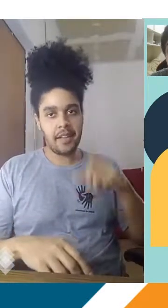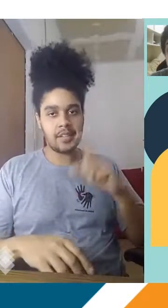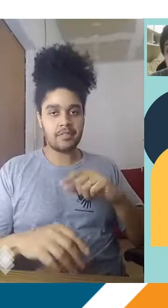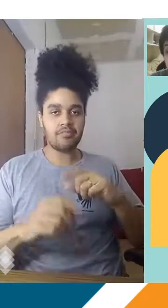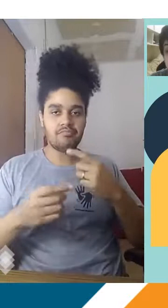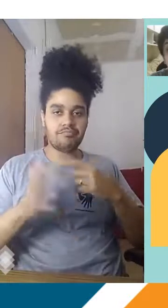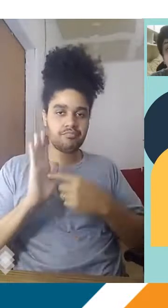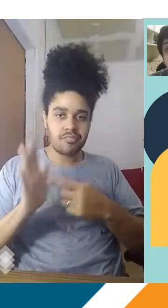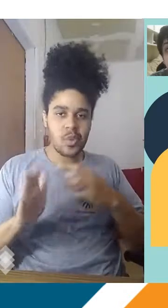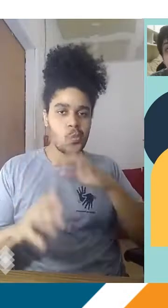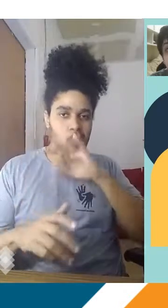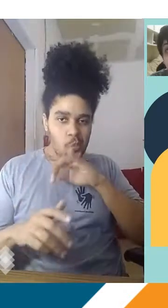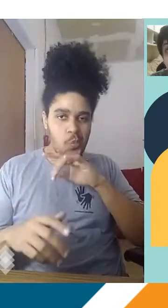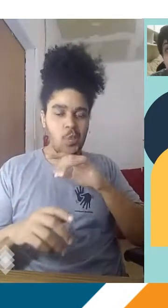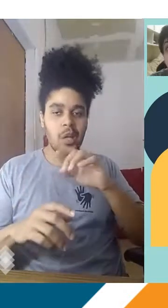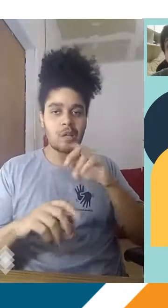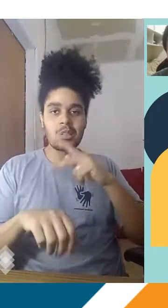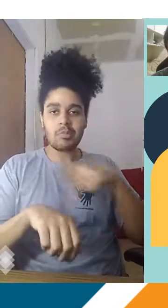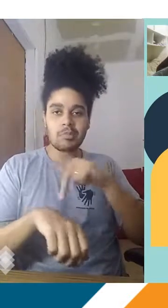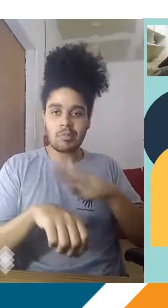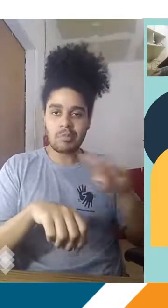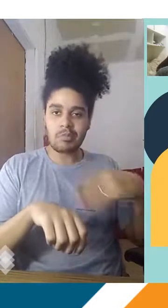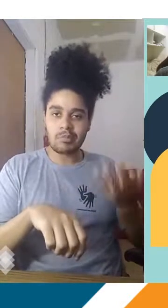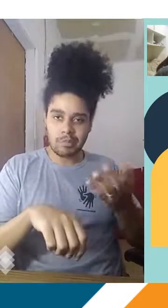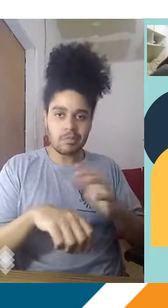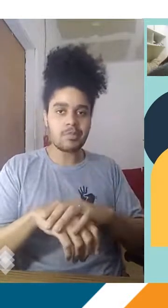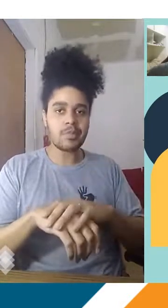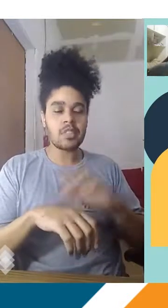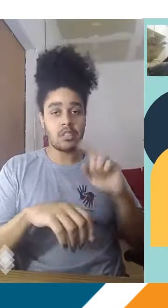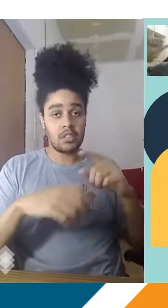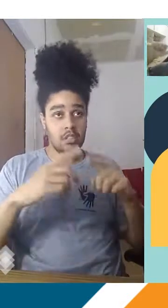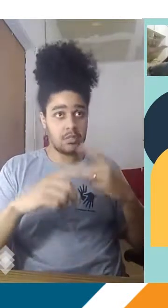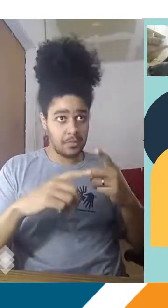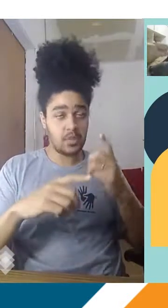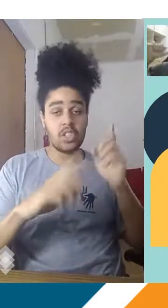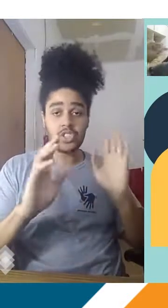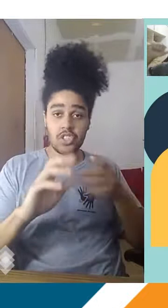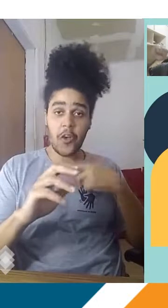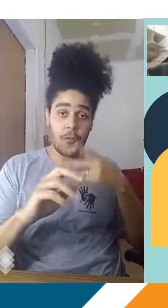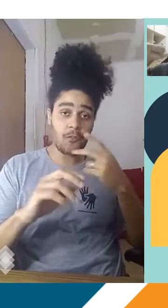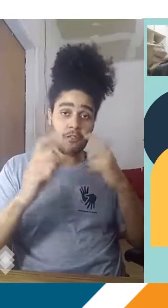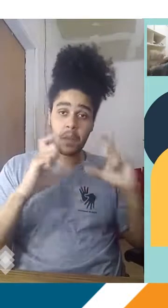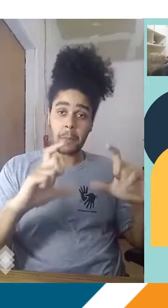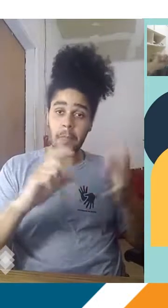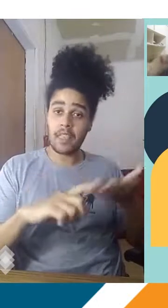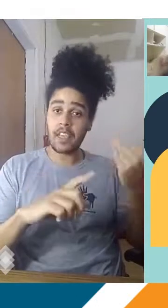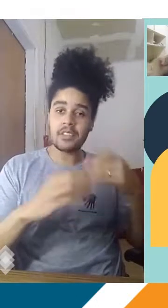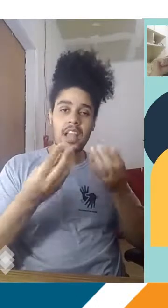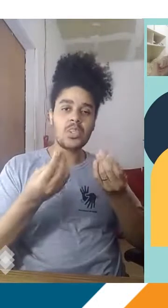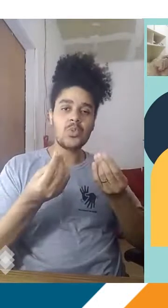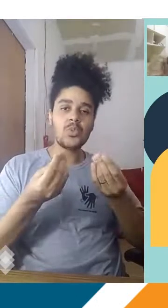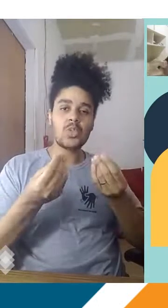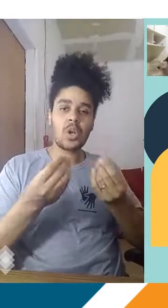má classificação nos indicadores internacionais. Ou seja, ainda maiores que aquela má classificação que a gente acabou de falar no parágrafo anterior.